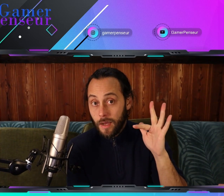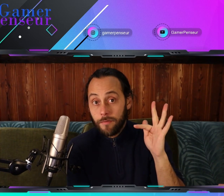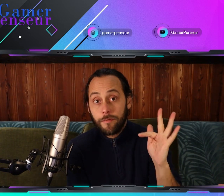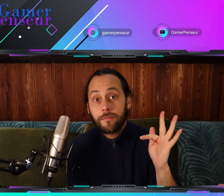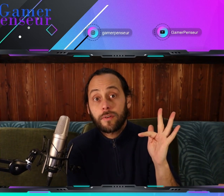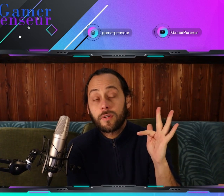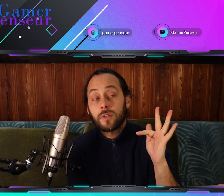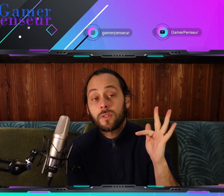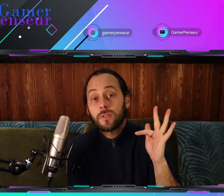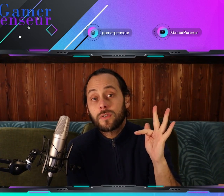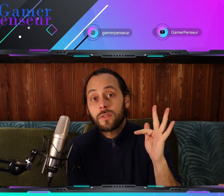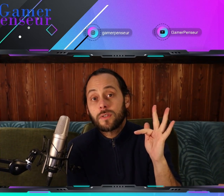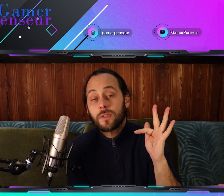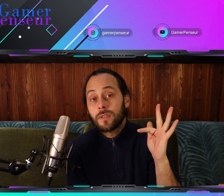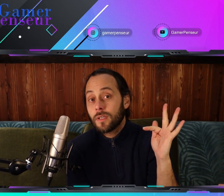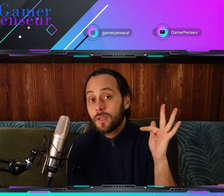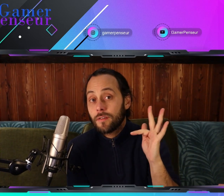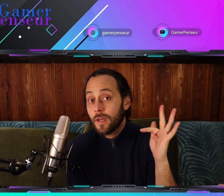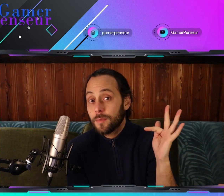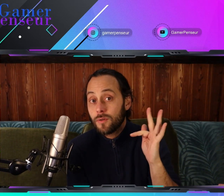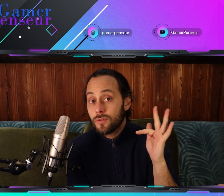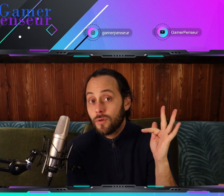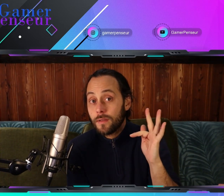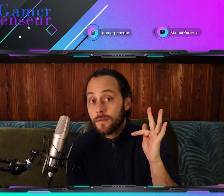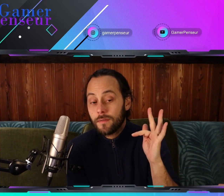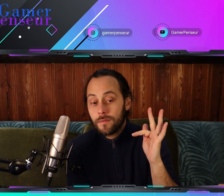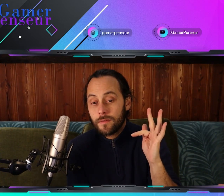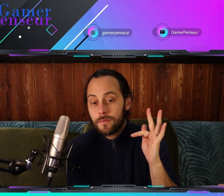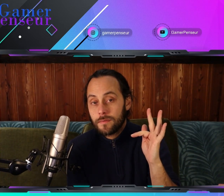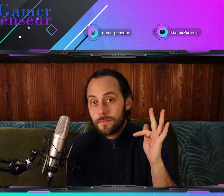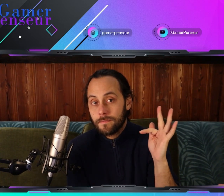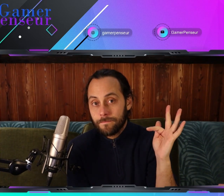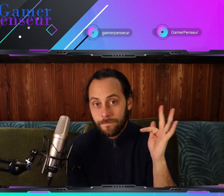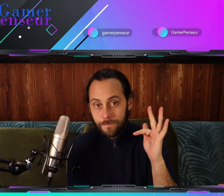un F qui fait un petit gauche-droite.